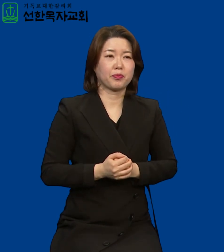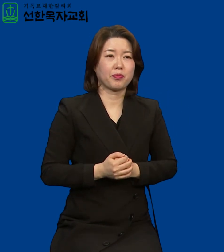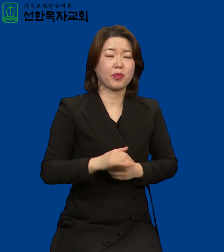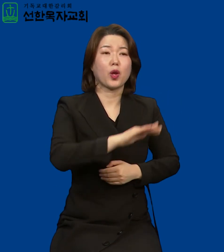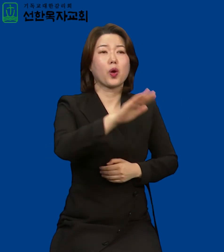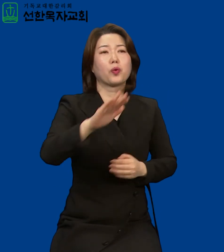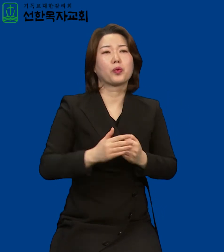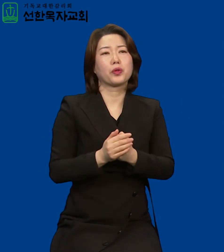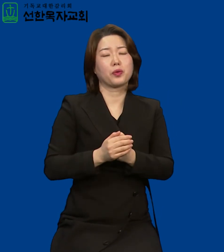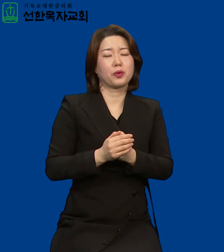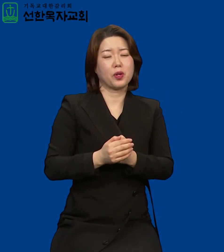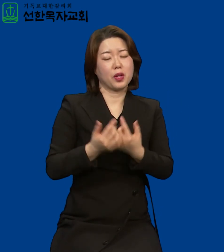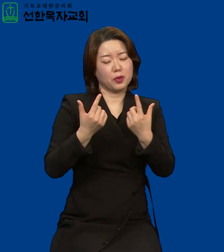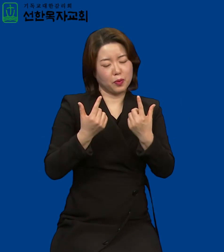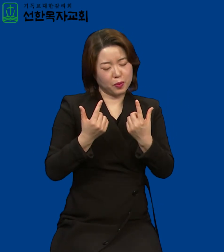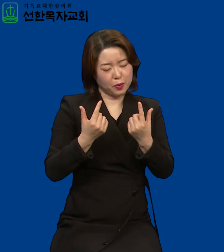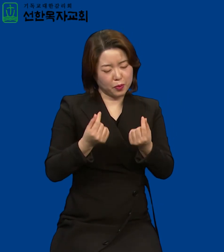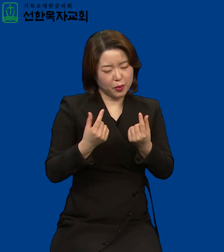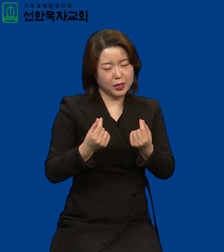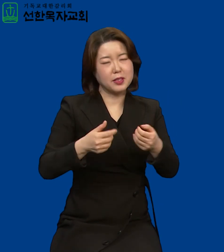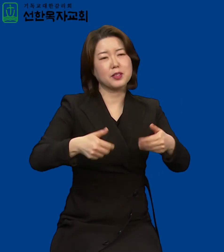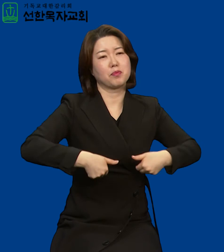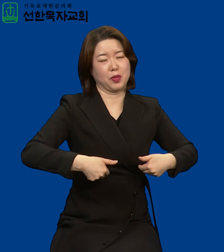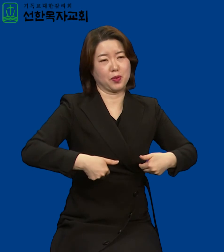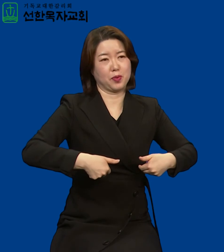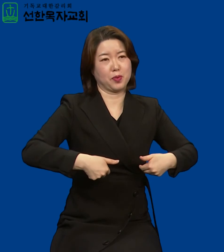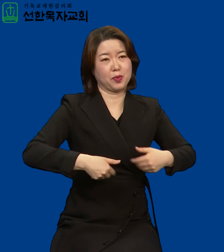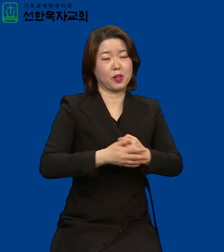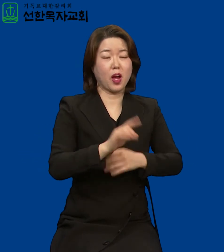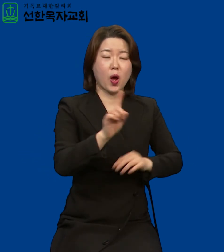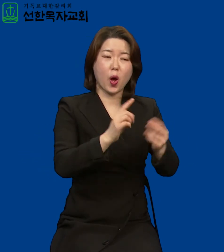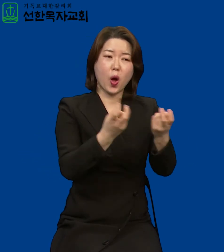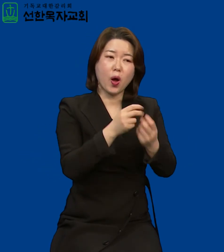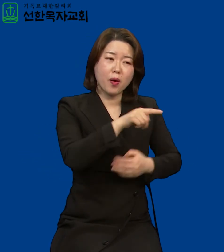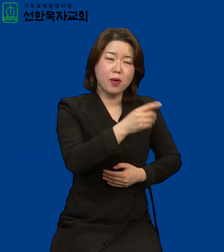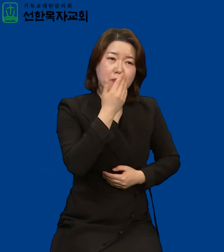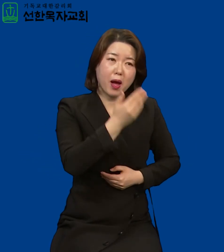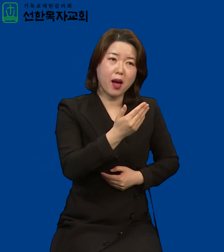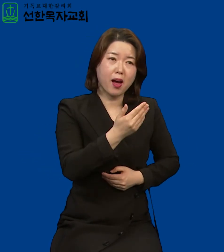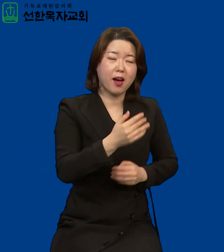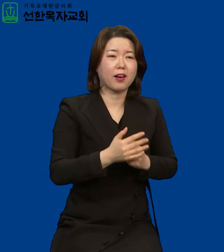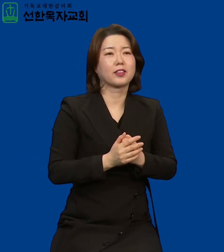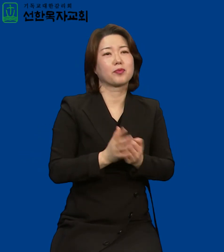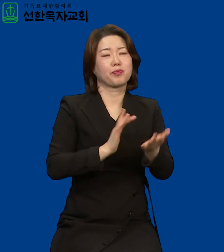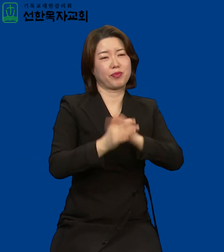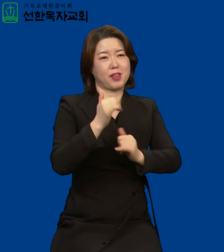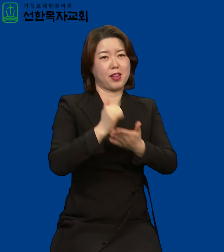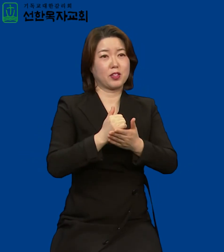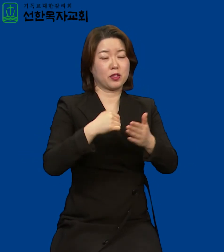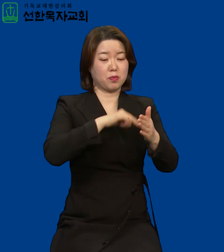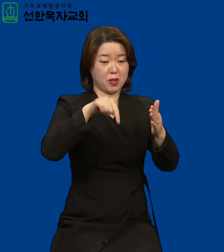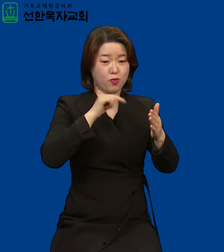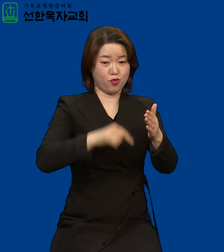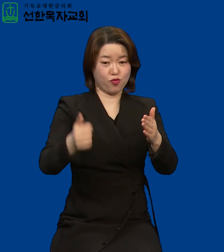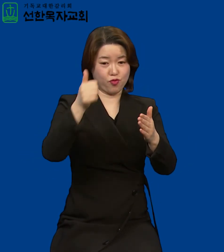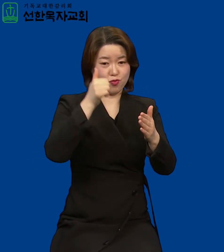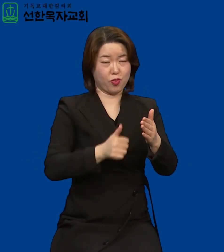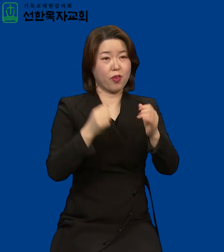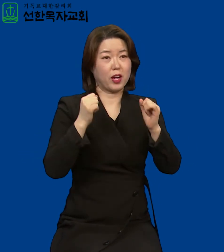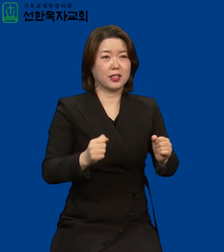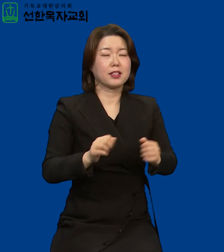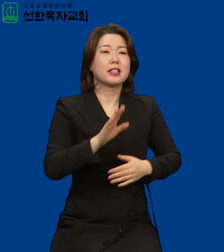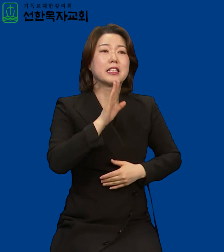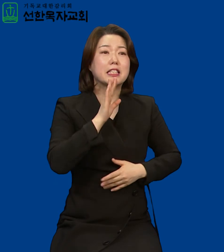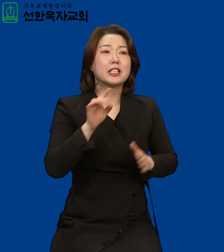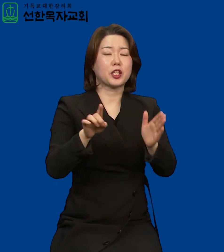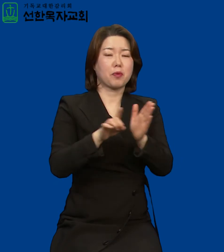우리도 또 그 말씀이 필요한데 어떻게 하면 그렇게 되지요? 예수님이 우리 안에 거하시는 것을 진짜